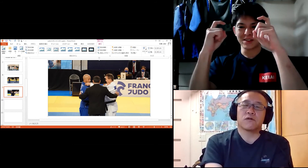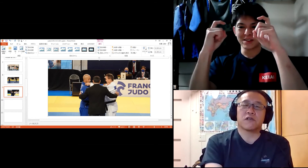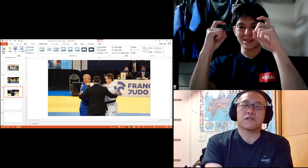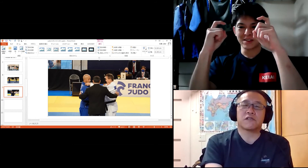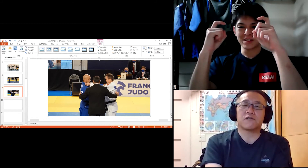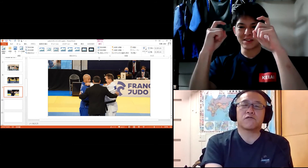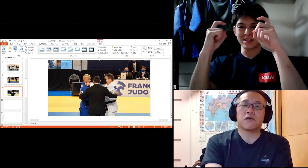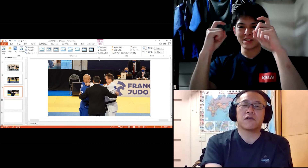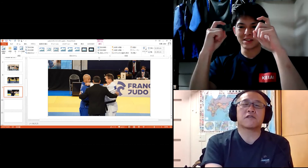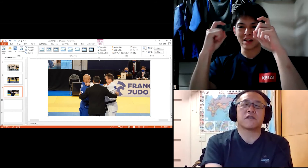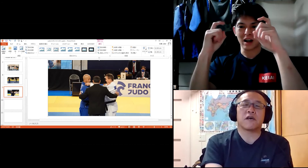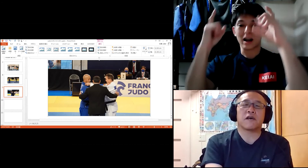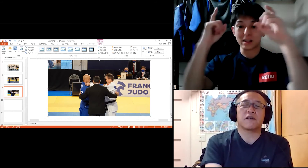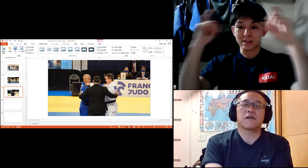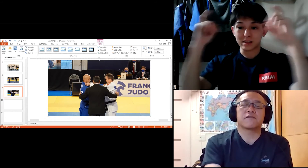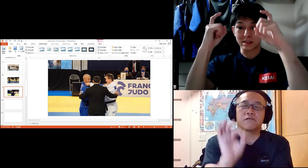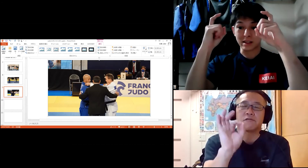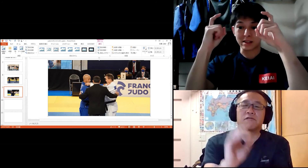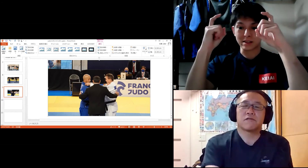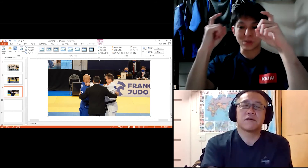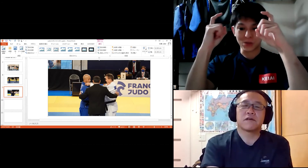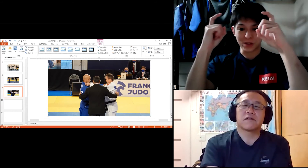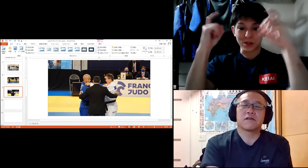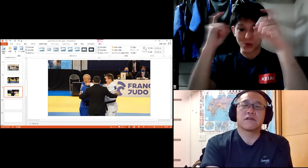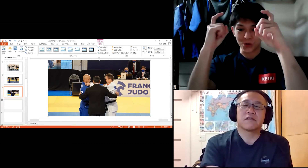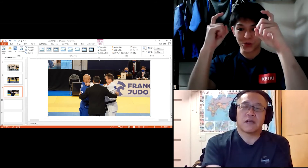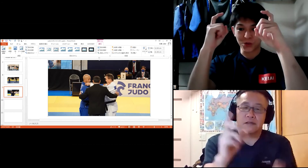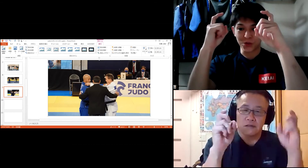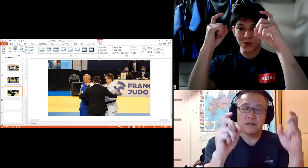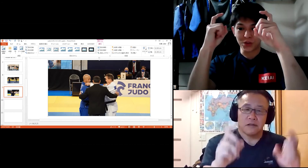僕の写真はですね、